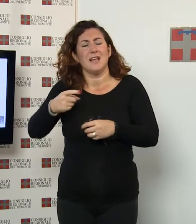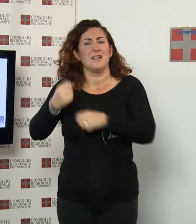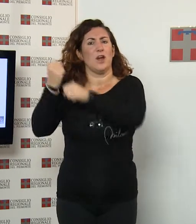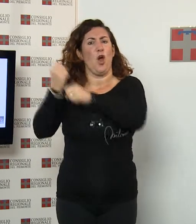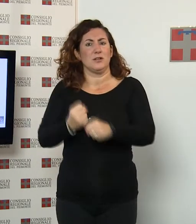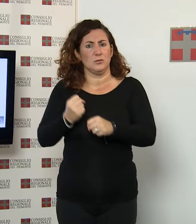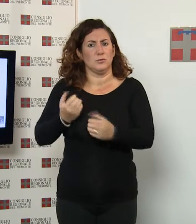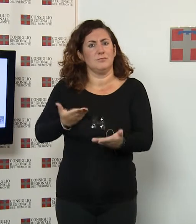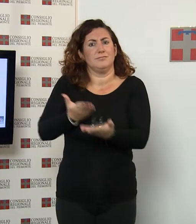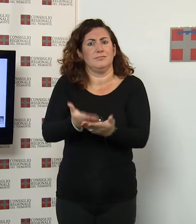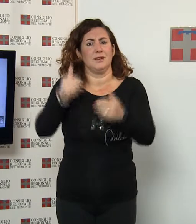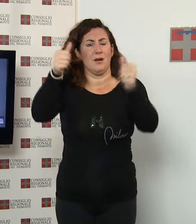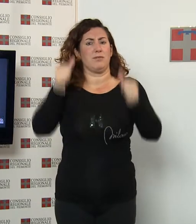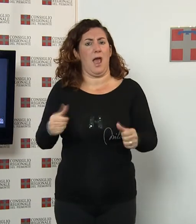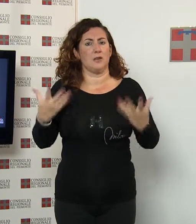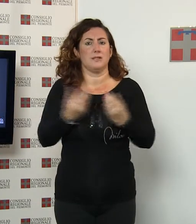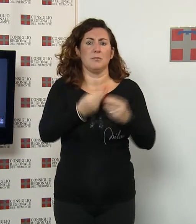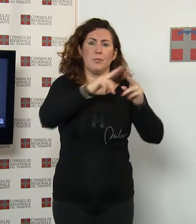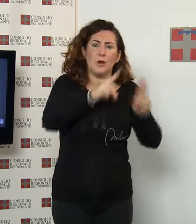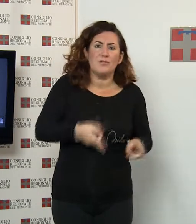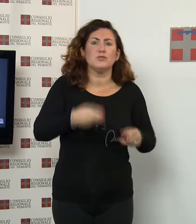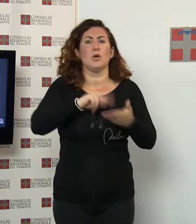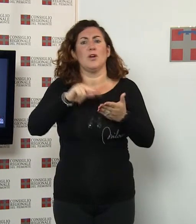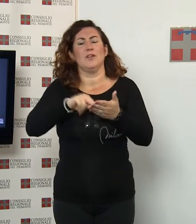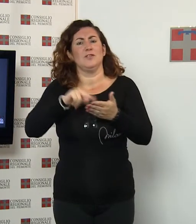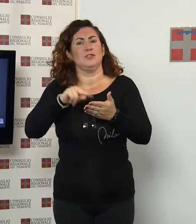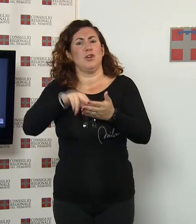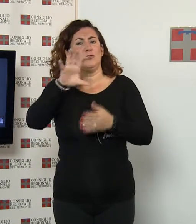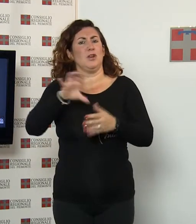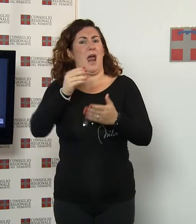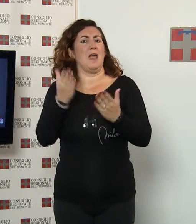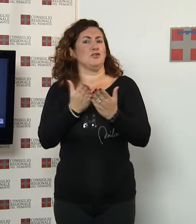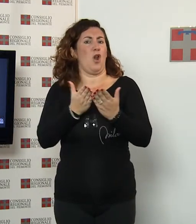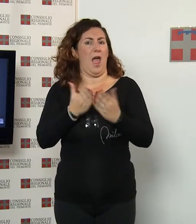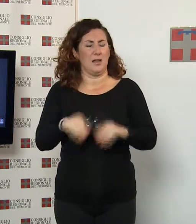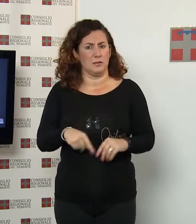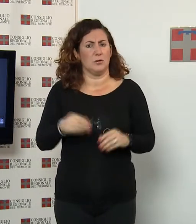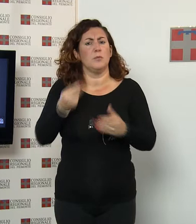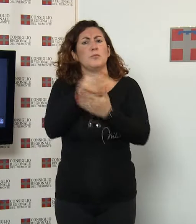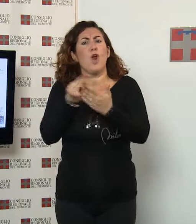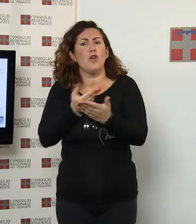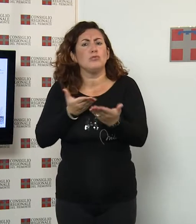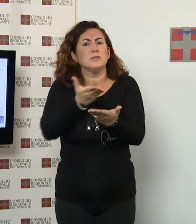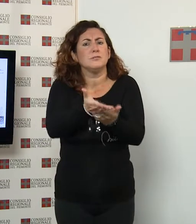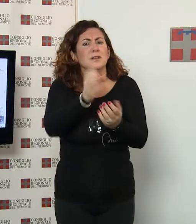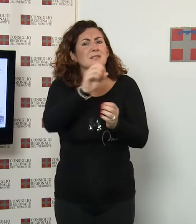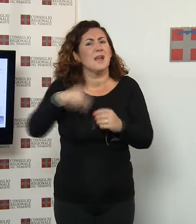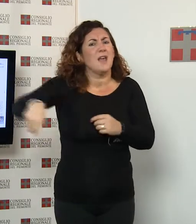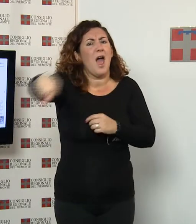regionale e le province il progetto propone agli studenti ei loro insegnanti una occasione di studio e di ricerca su tre tracce la